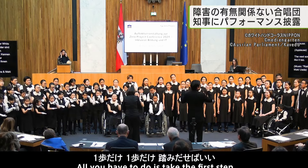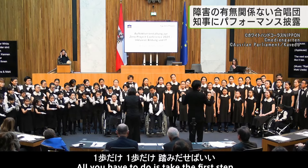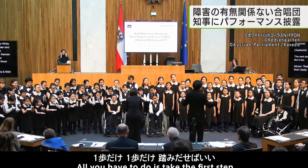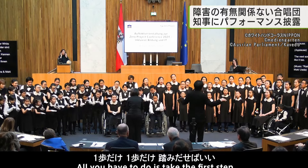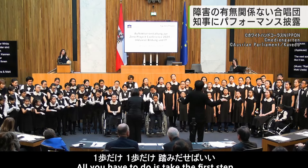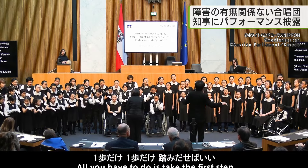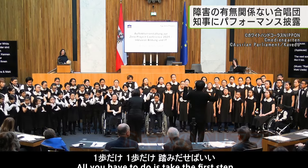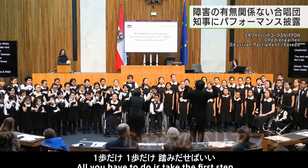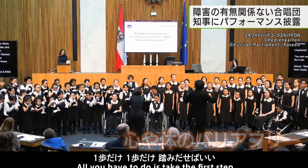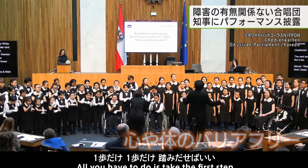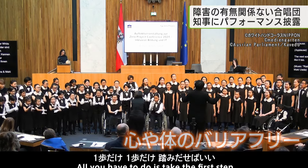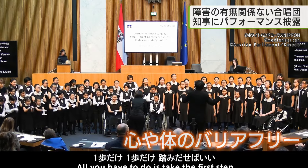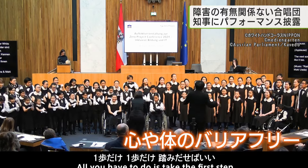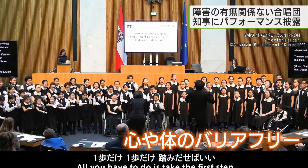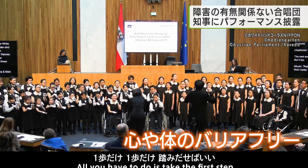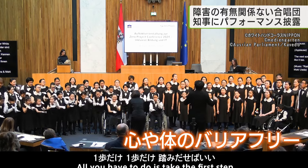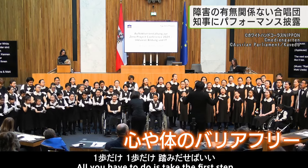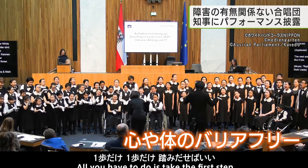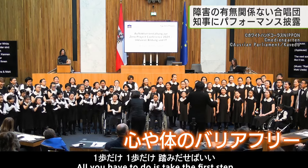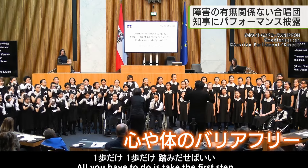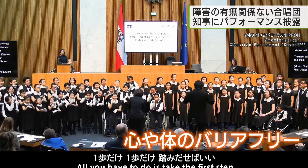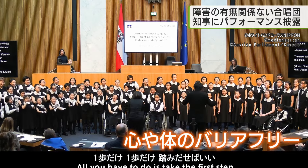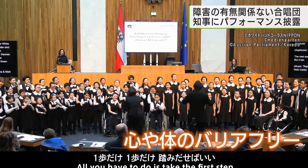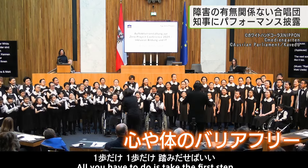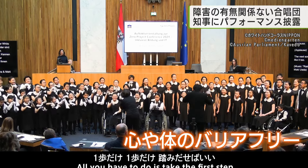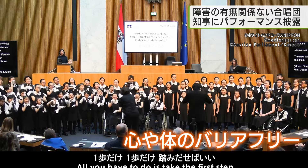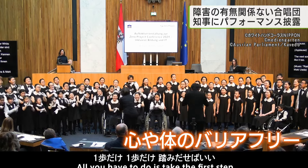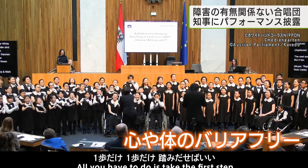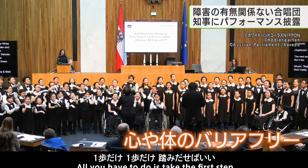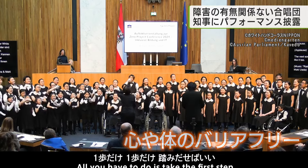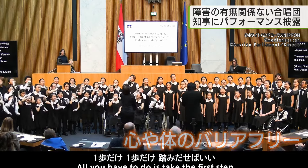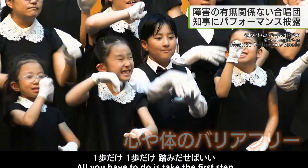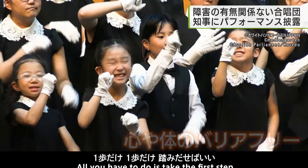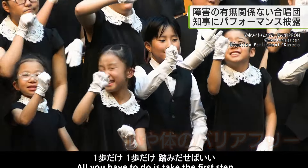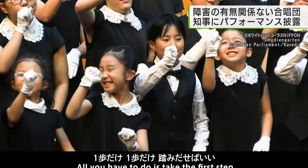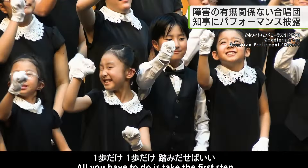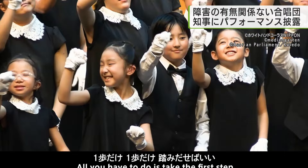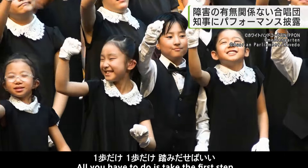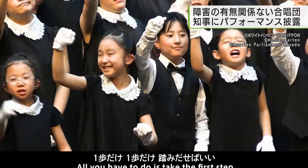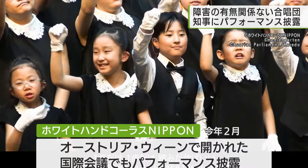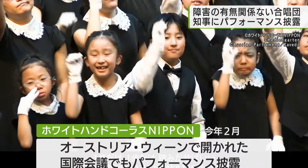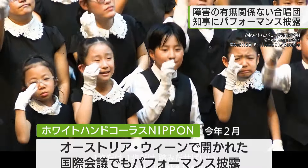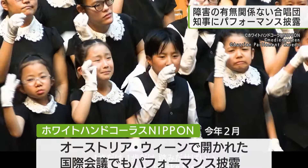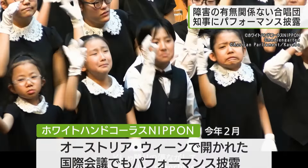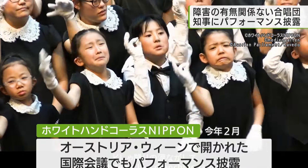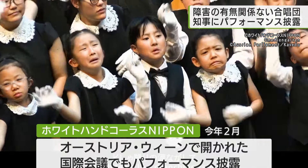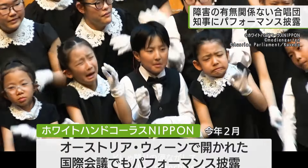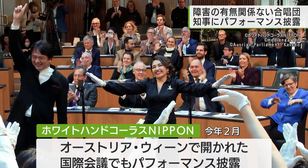障害者の心や体のバリアフリーを目指すとして国際的に評価され、今年2月にはオ